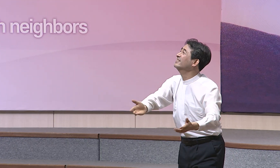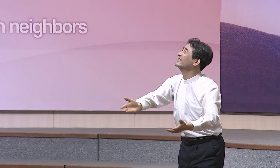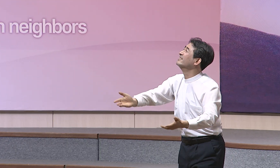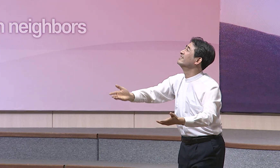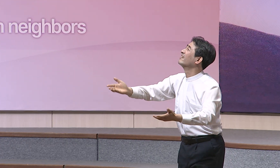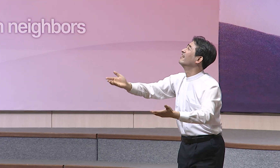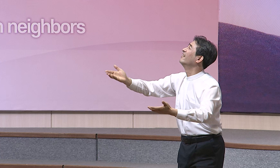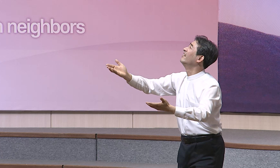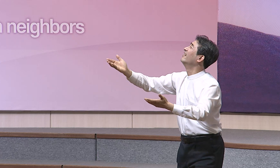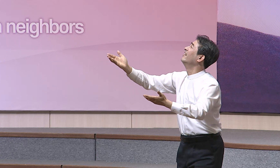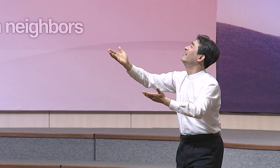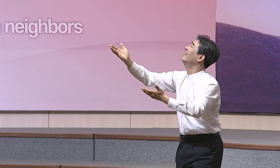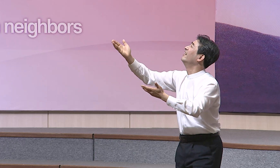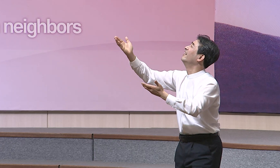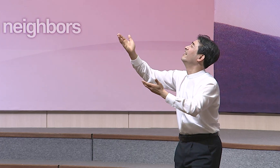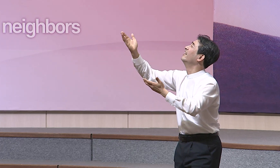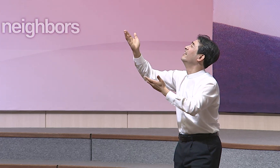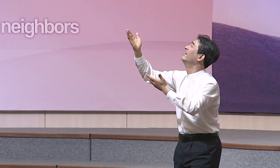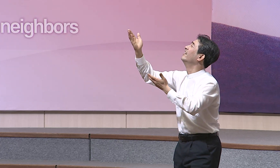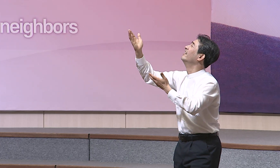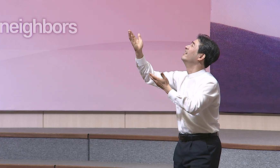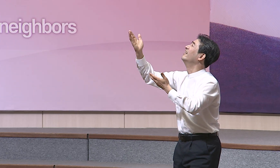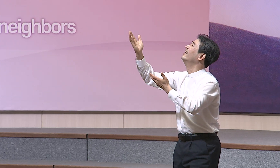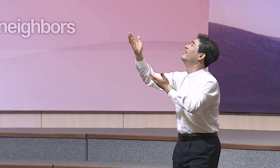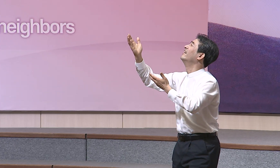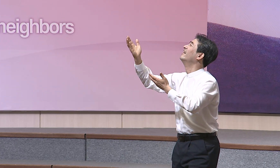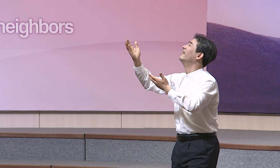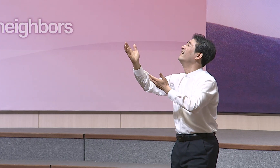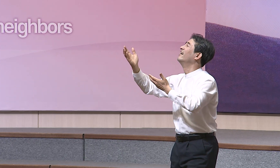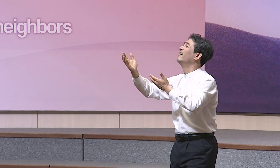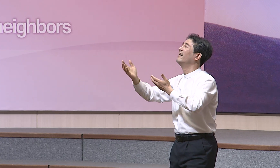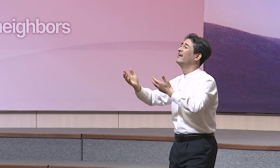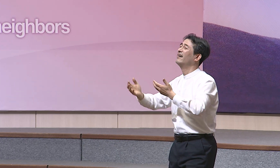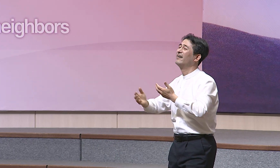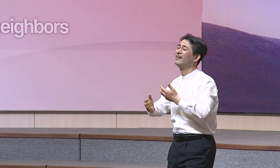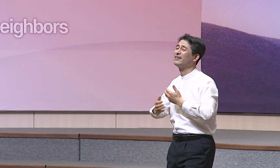드린다.